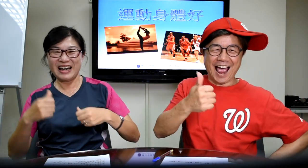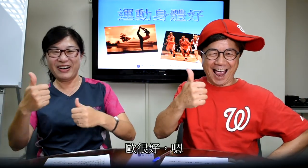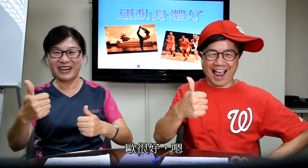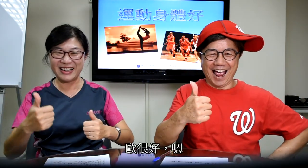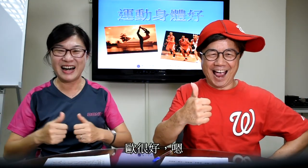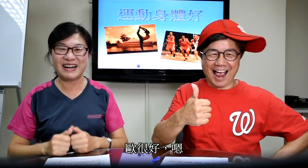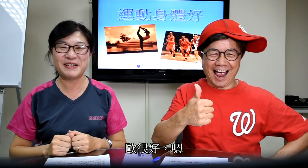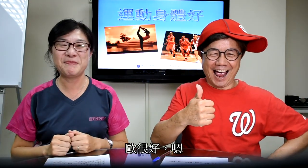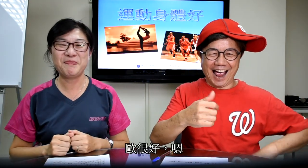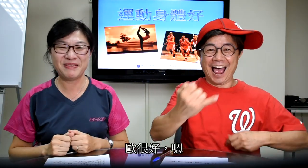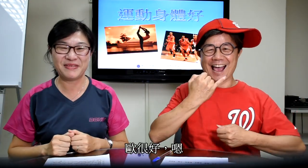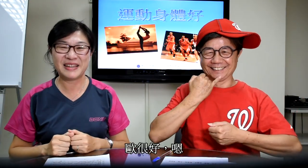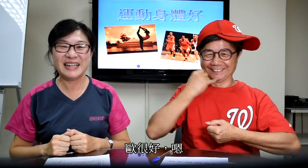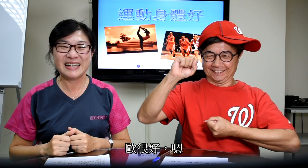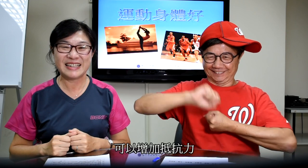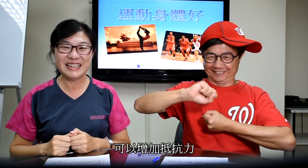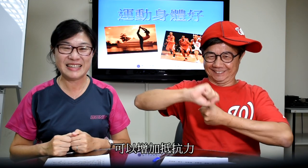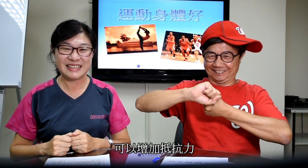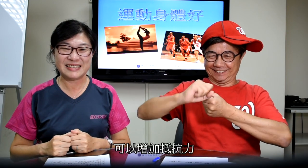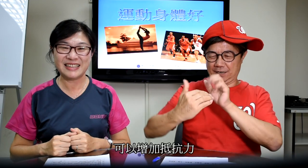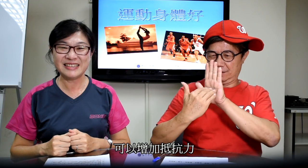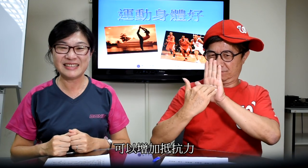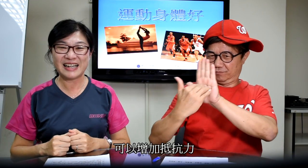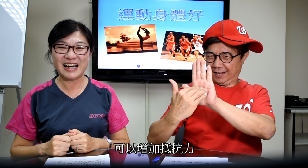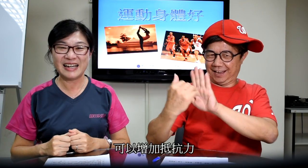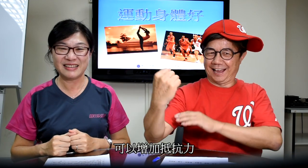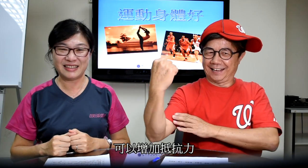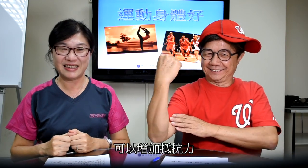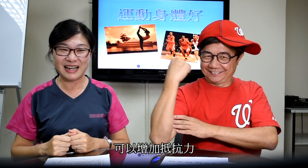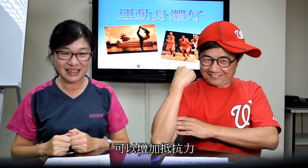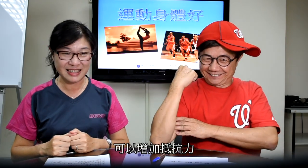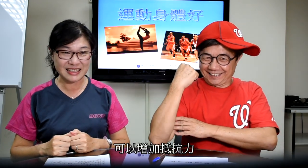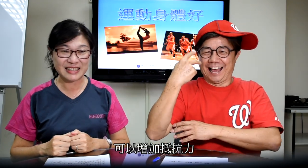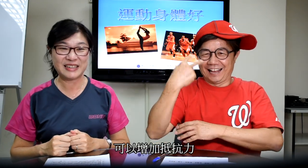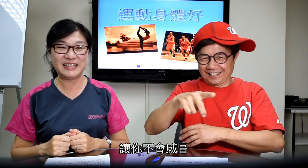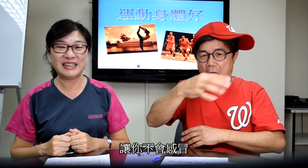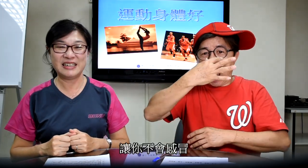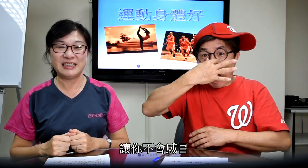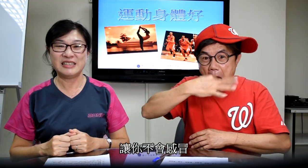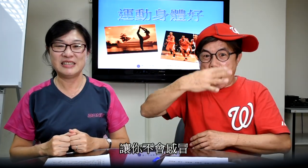哦，很好，可以增加抵抗力，让